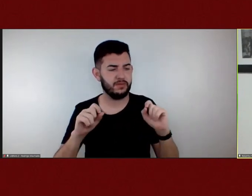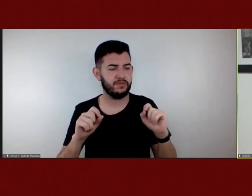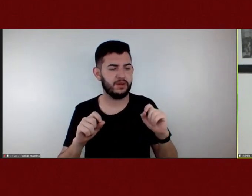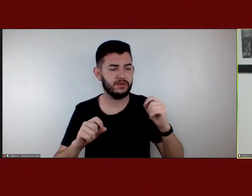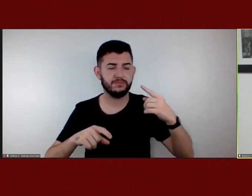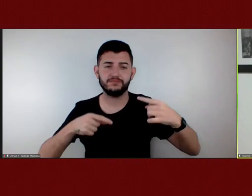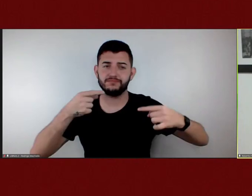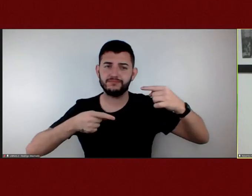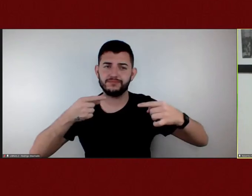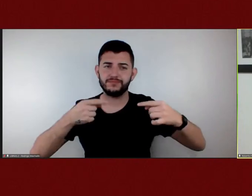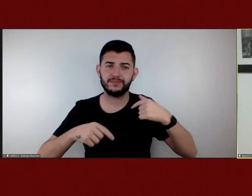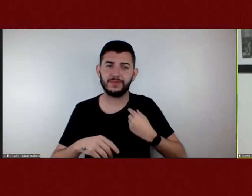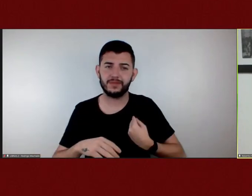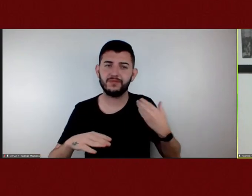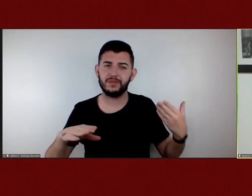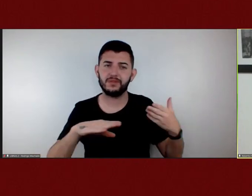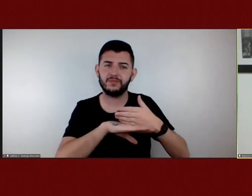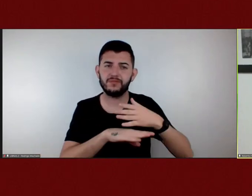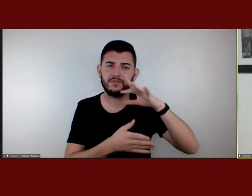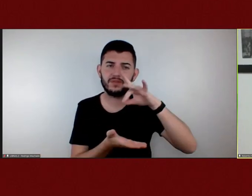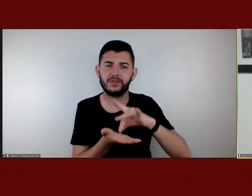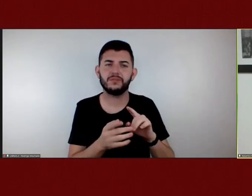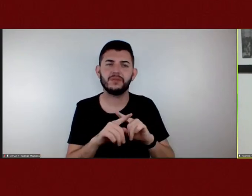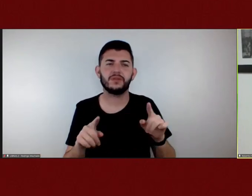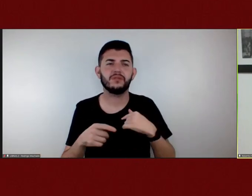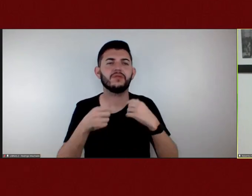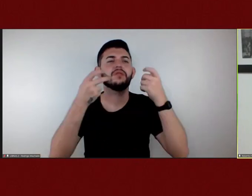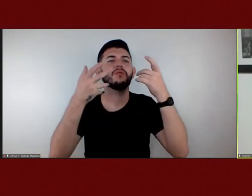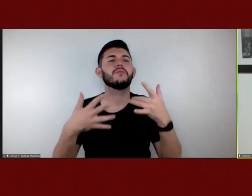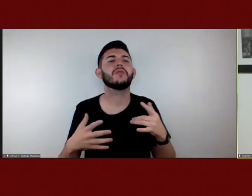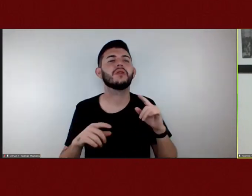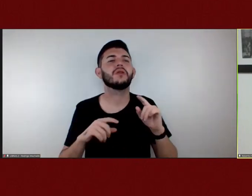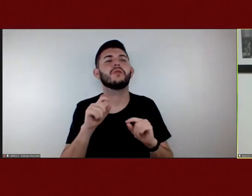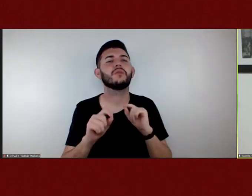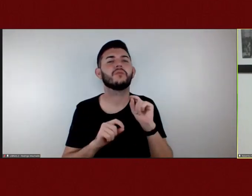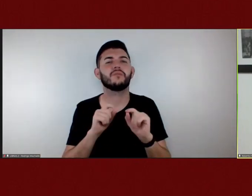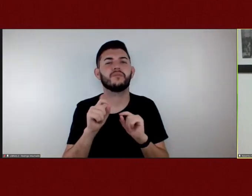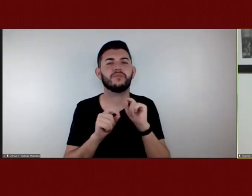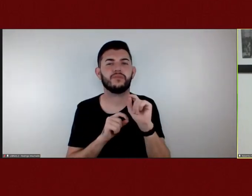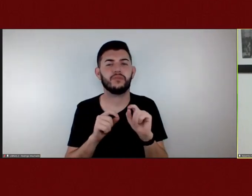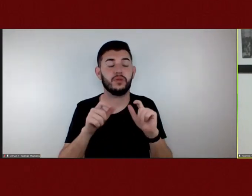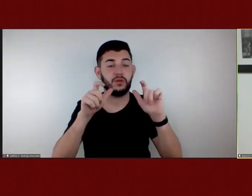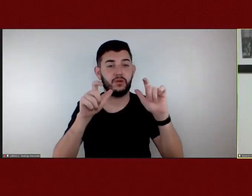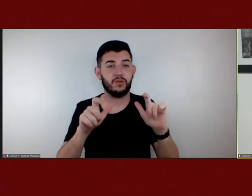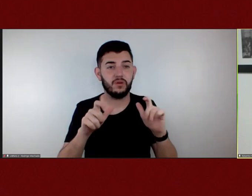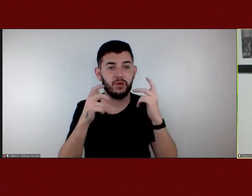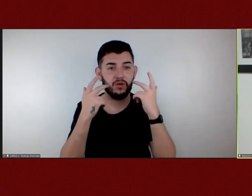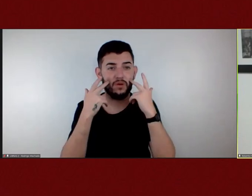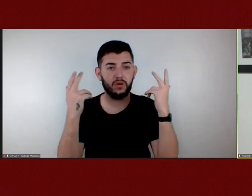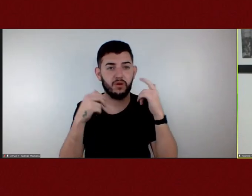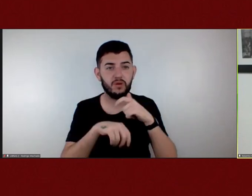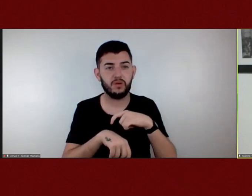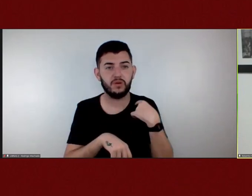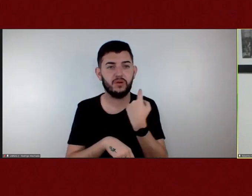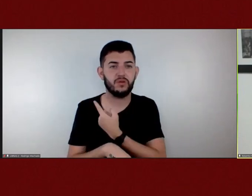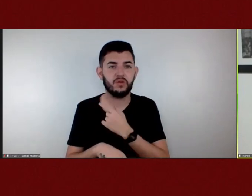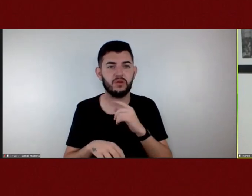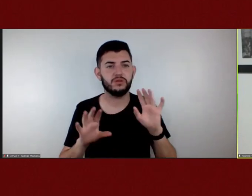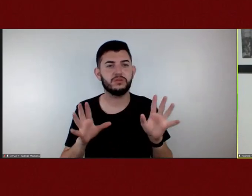E uma coisa que eu disse lá é um certo lugar comum quando se faz comemorações como